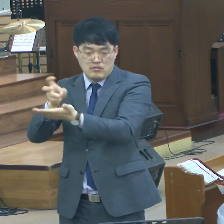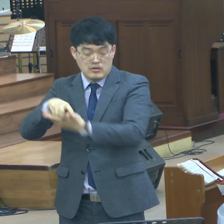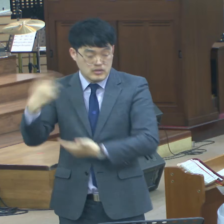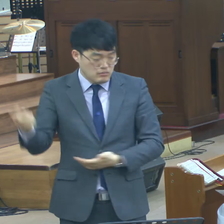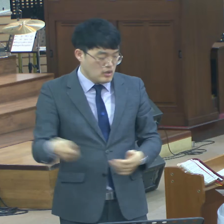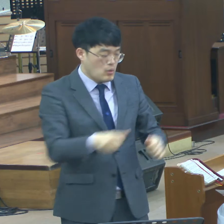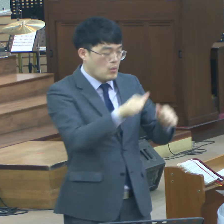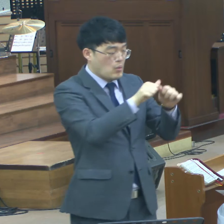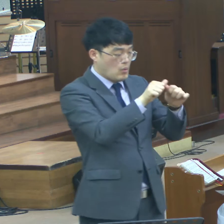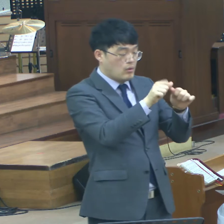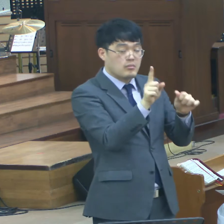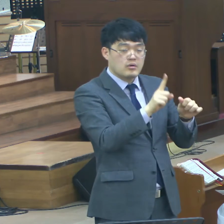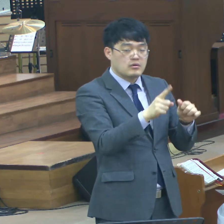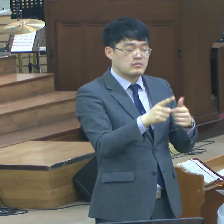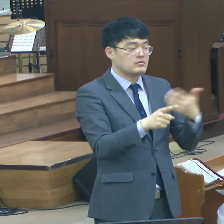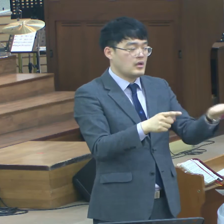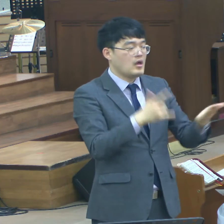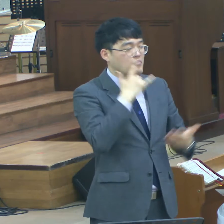내 부모를 공경하라.